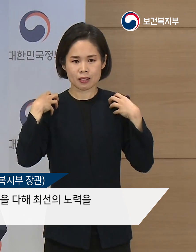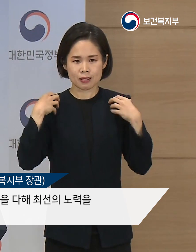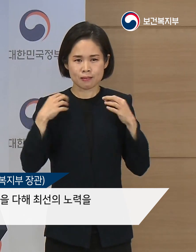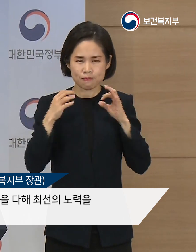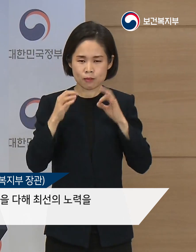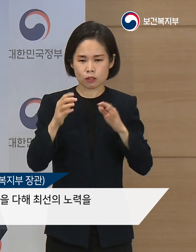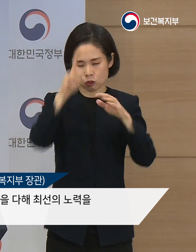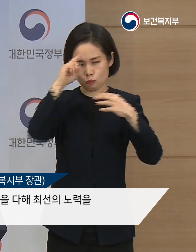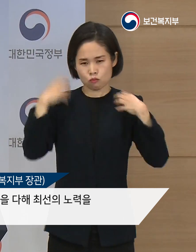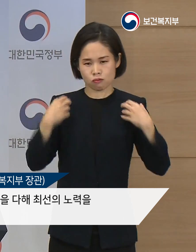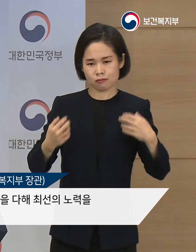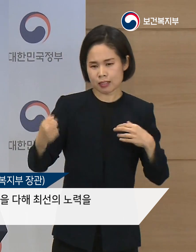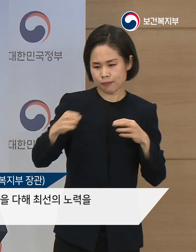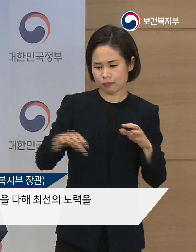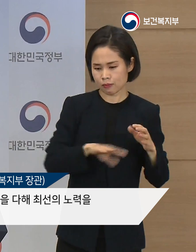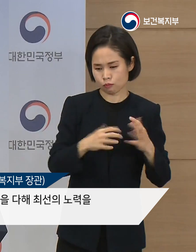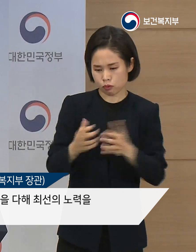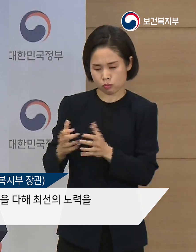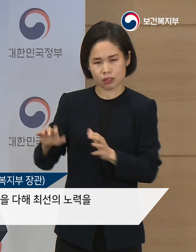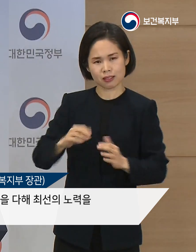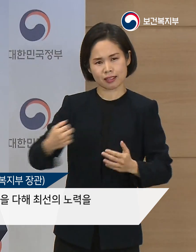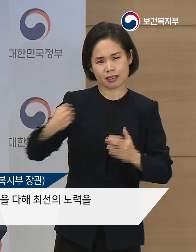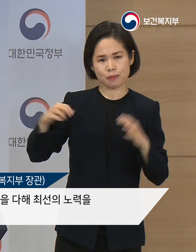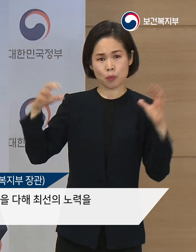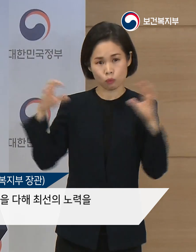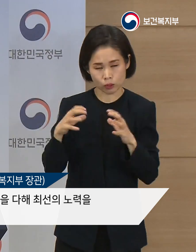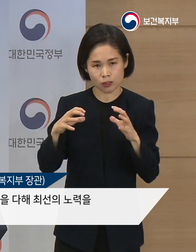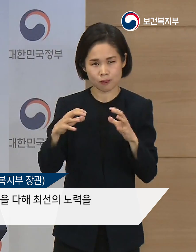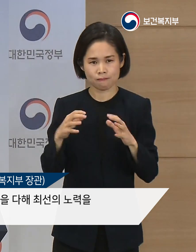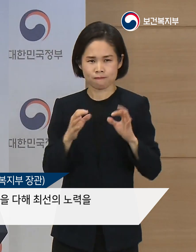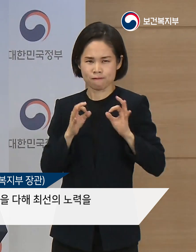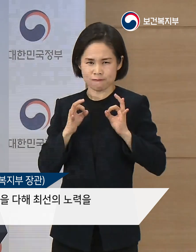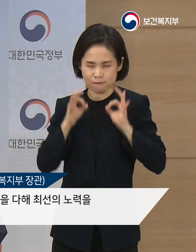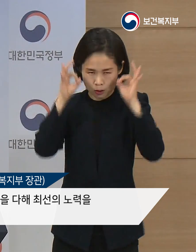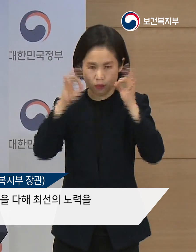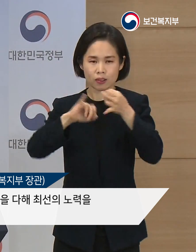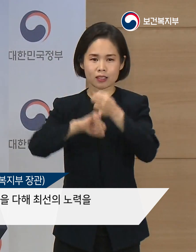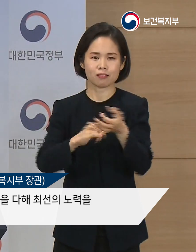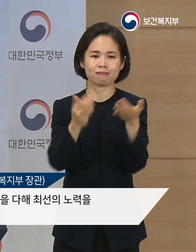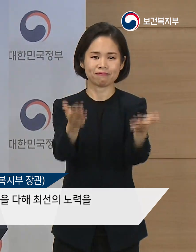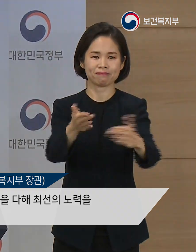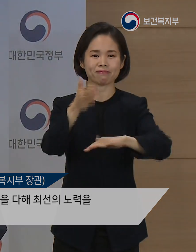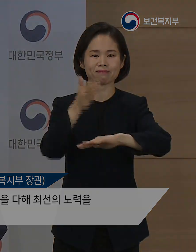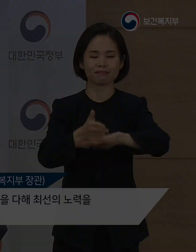범정부적으로 총력을 다해 최선의 노력을 기울이겠습니다. 감사합니다.